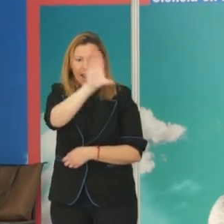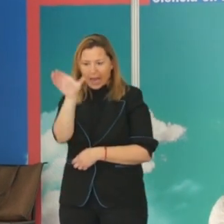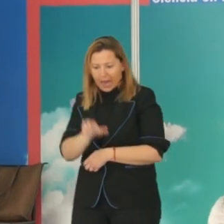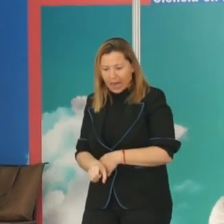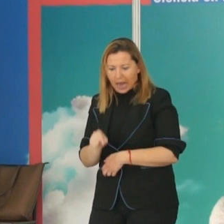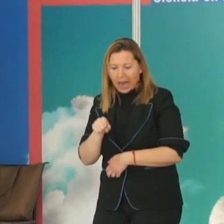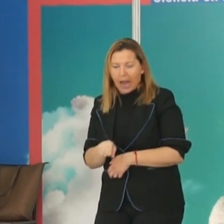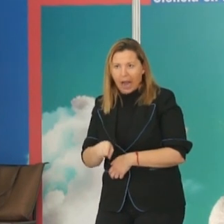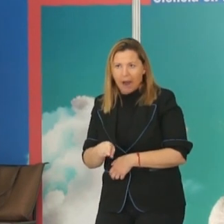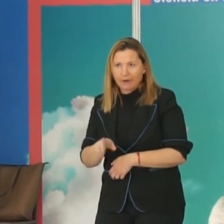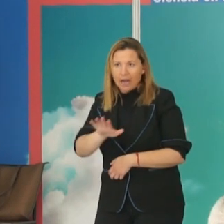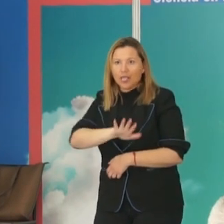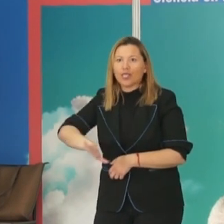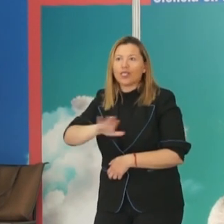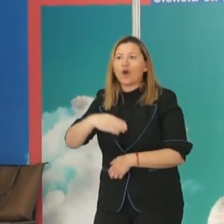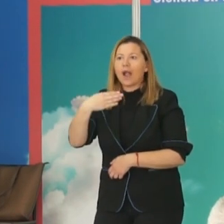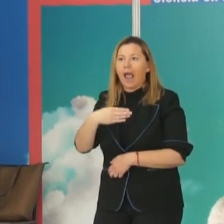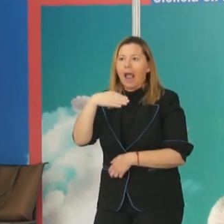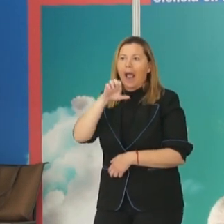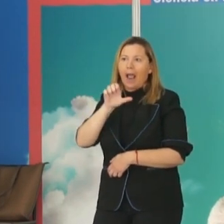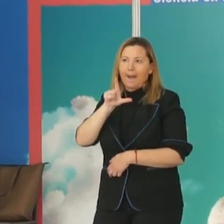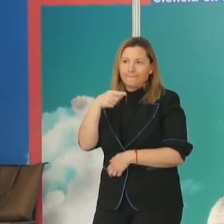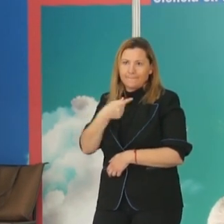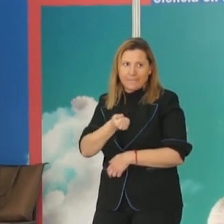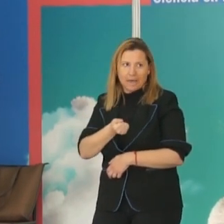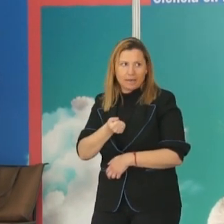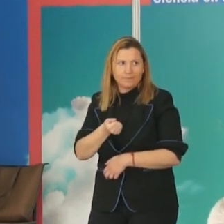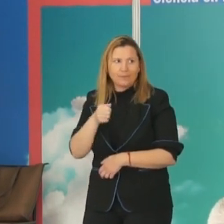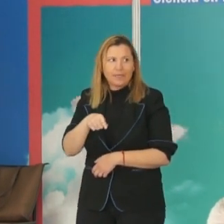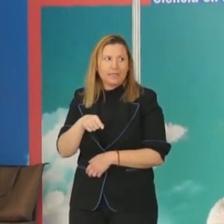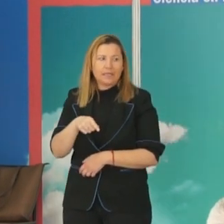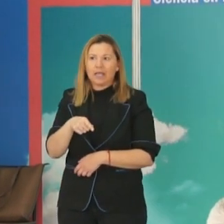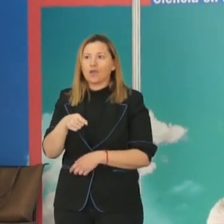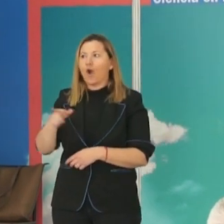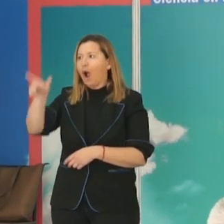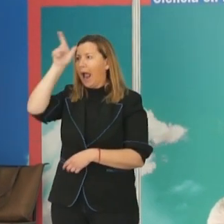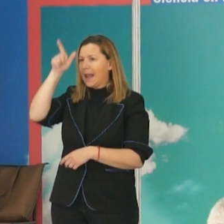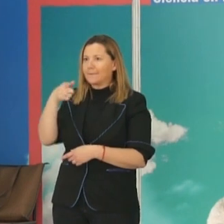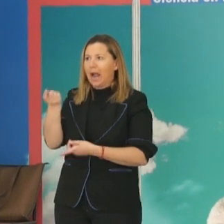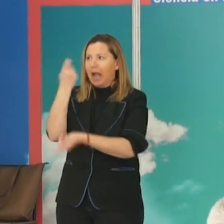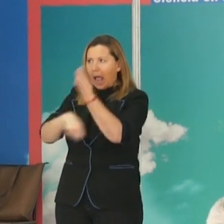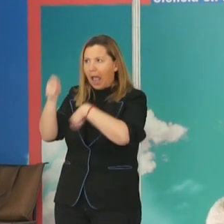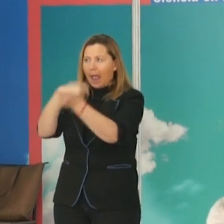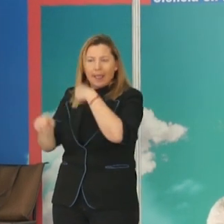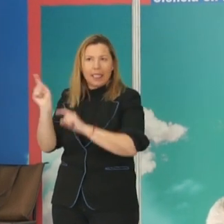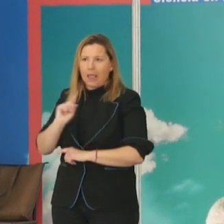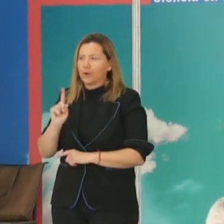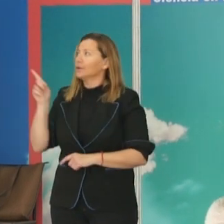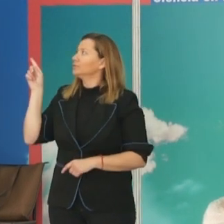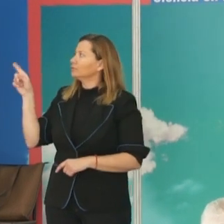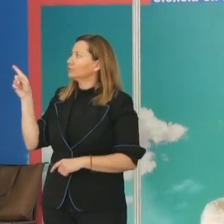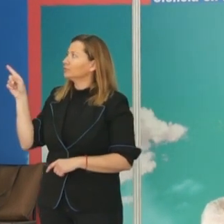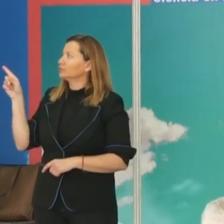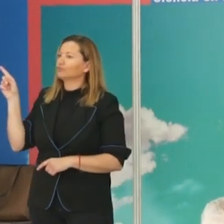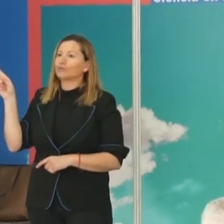¿vale? Territorio belga. Para que no vendiera más reservas de uranio a Alemania. Einstein escribe esa carta,